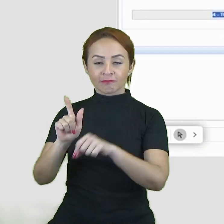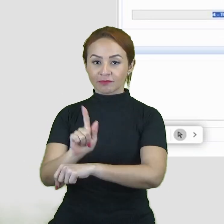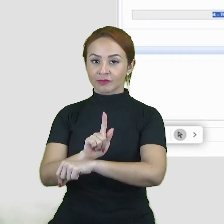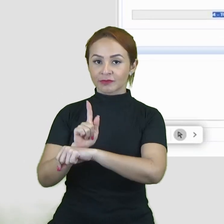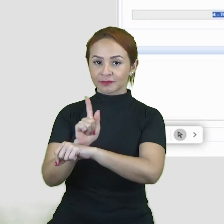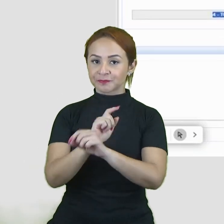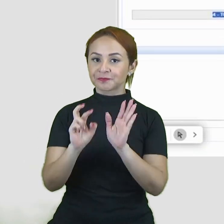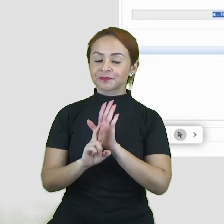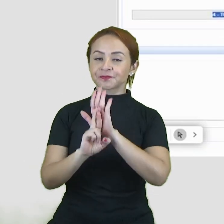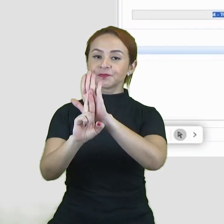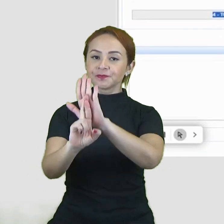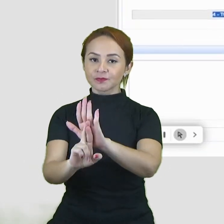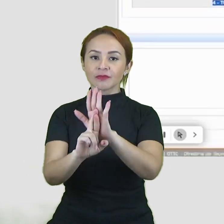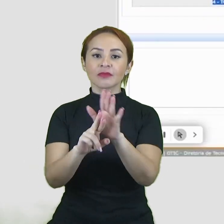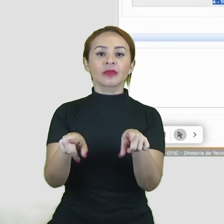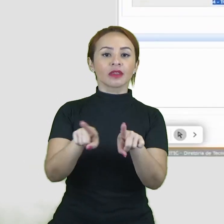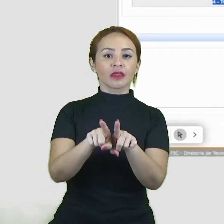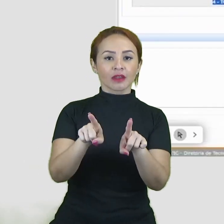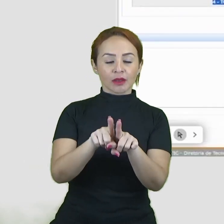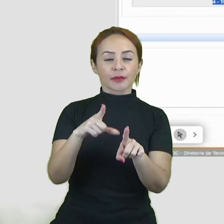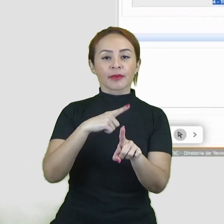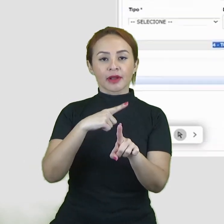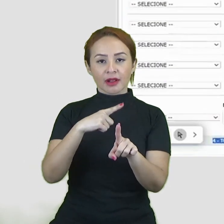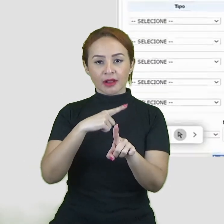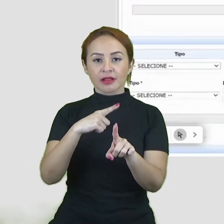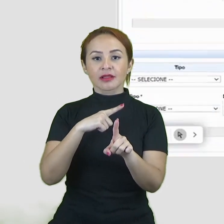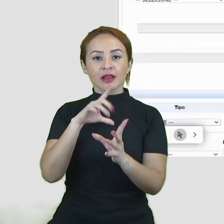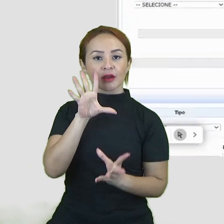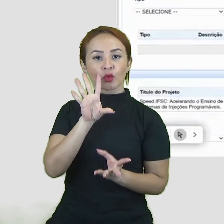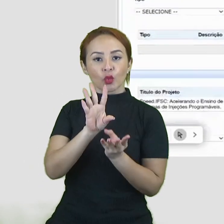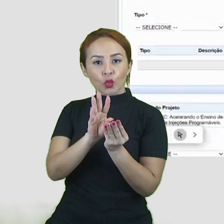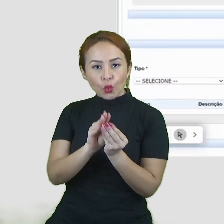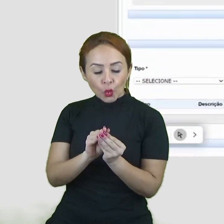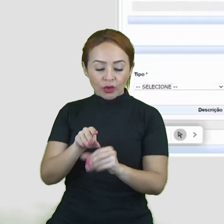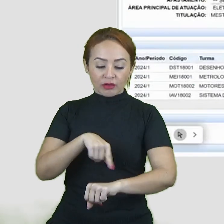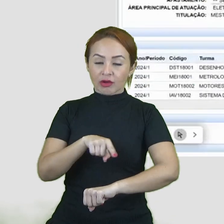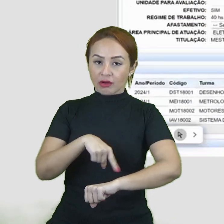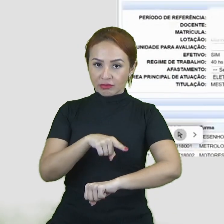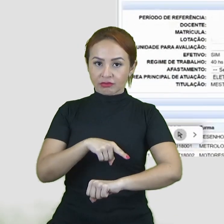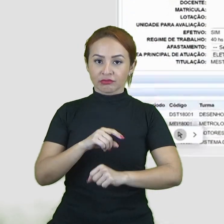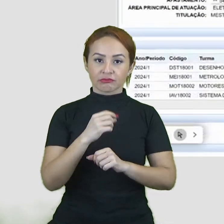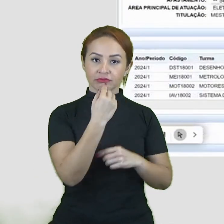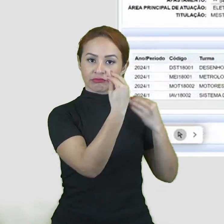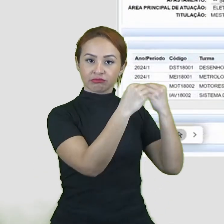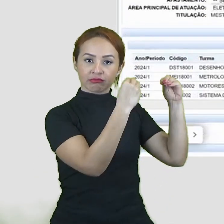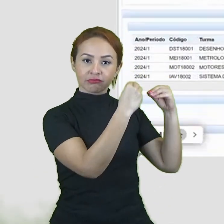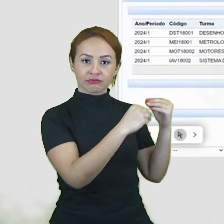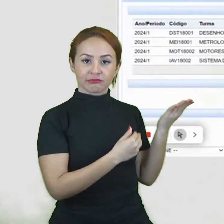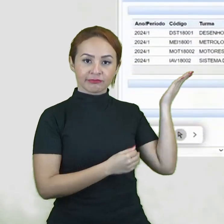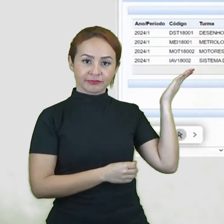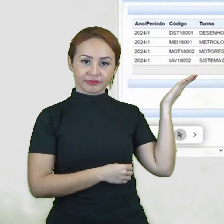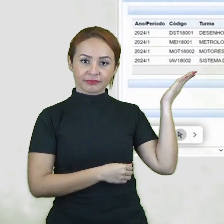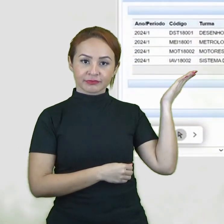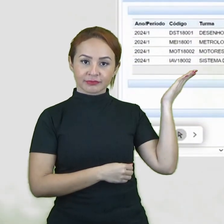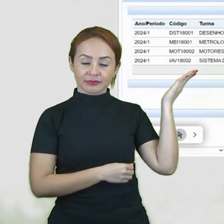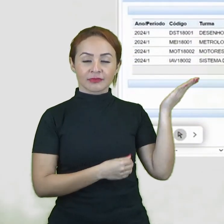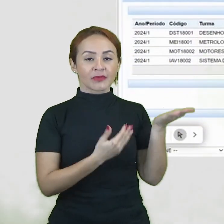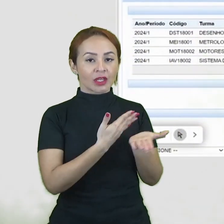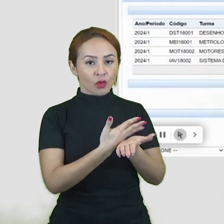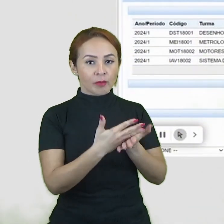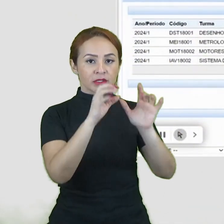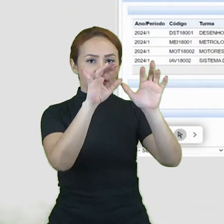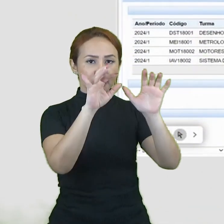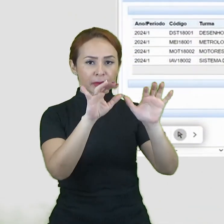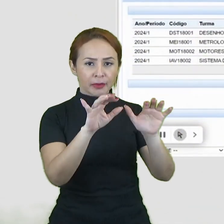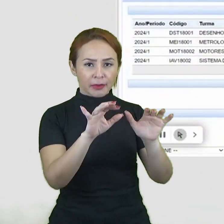possuem aqui, né, uma síntese da carga horária. Então, nós vamos iniciar o preenchimento por